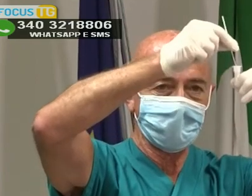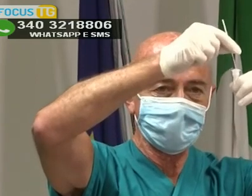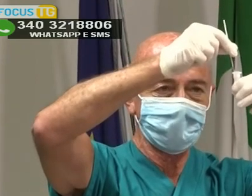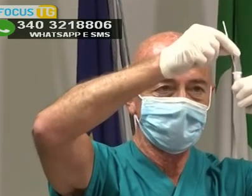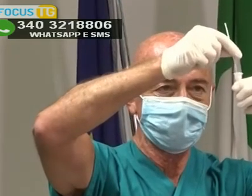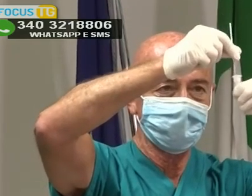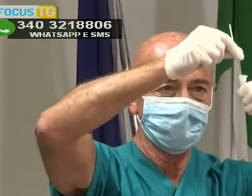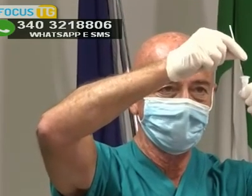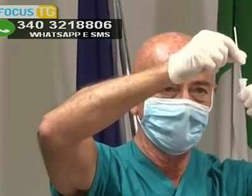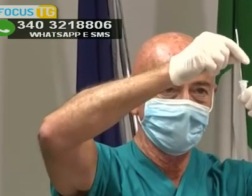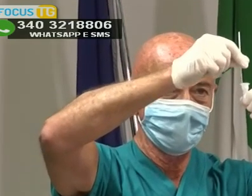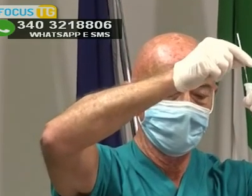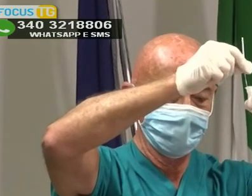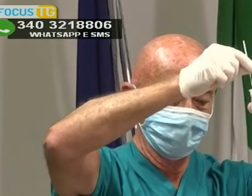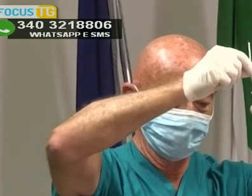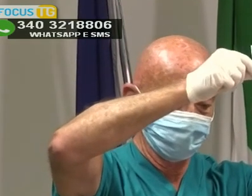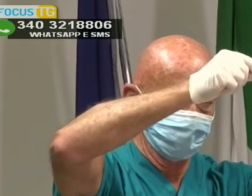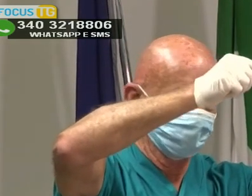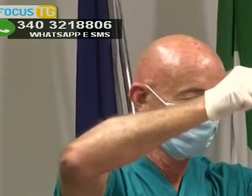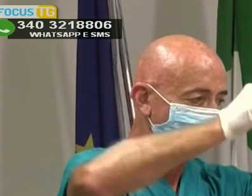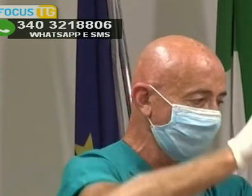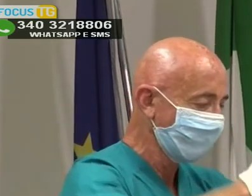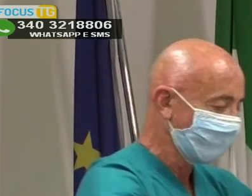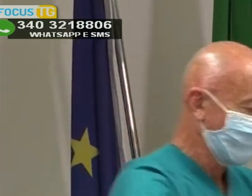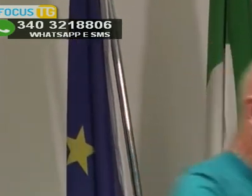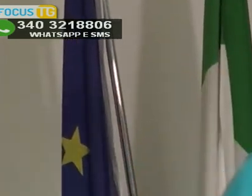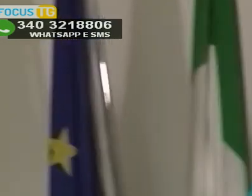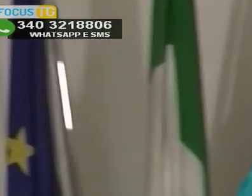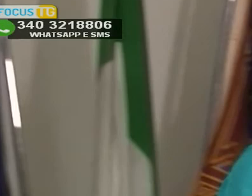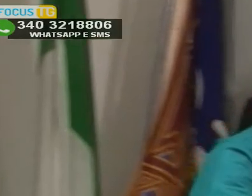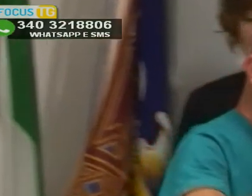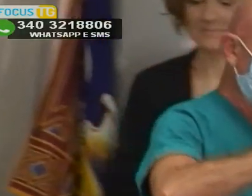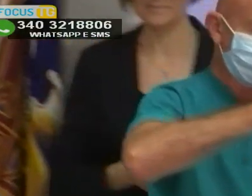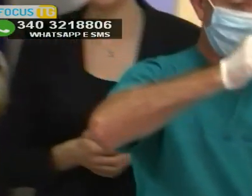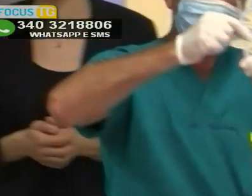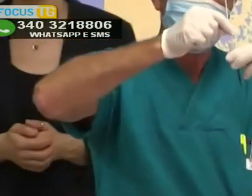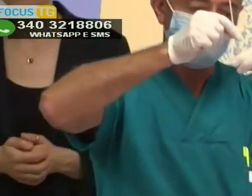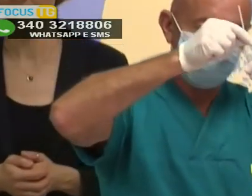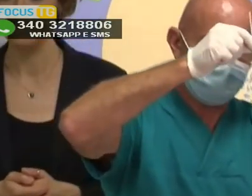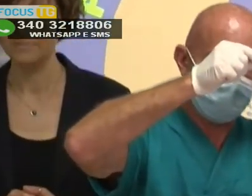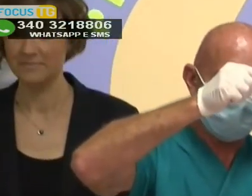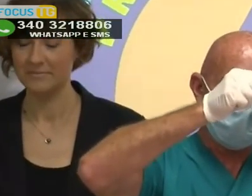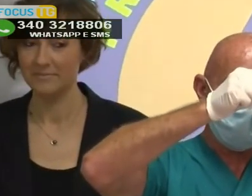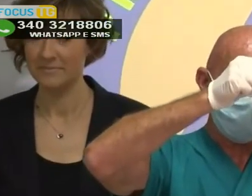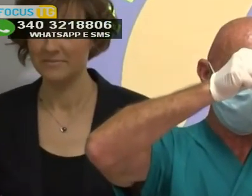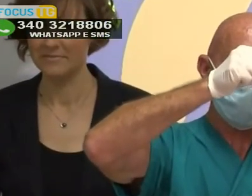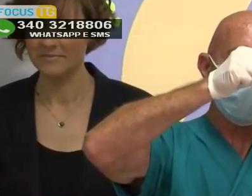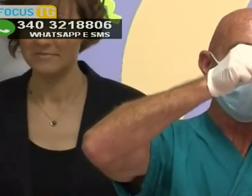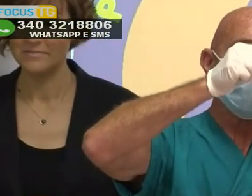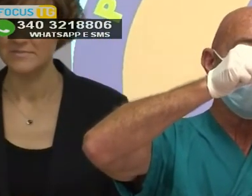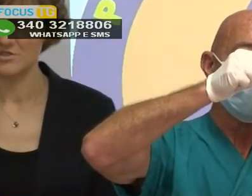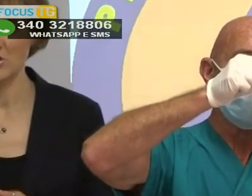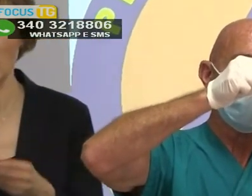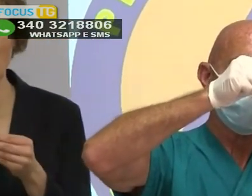Si strizza. Ma se vuoi dirlo qua. Io non so perché non abbiamo un portatile. Viene intinto in